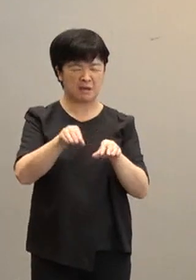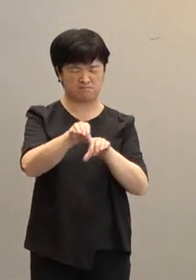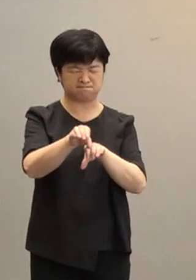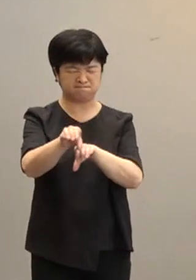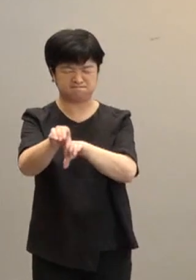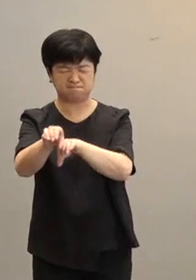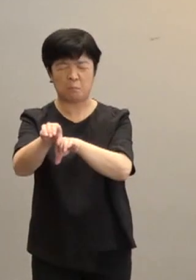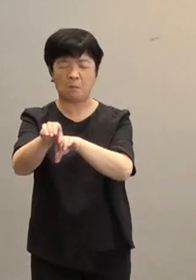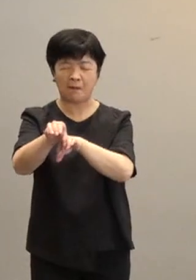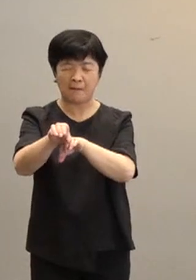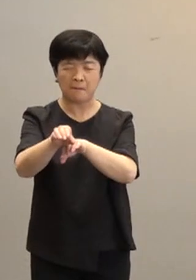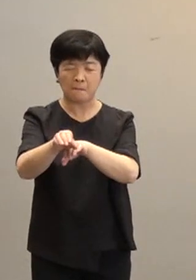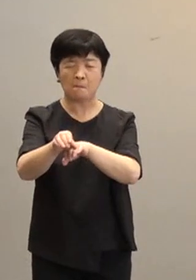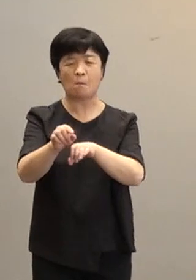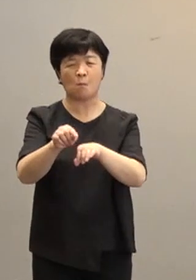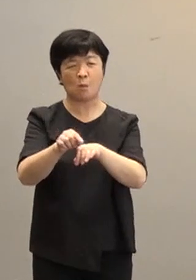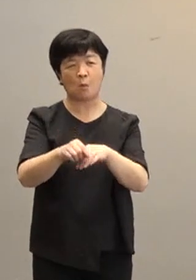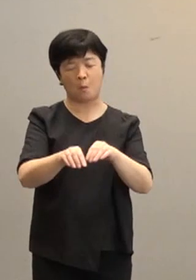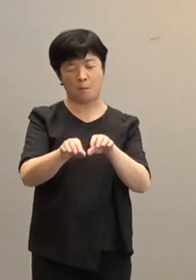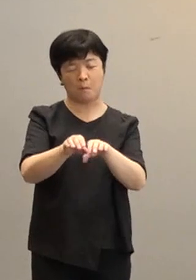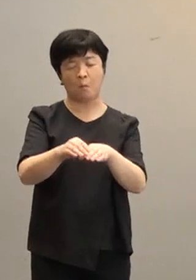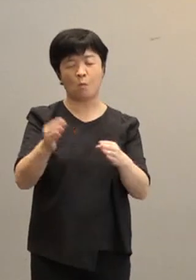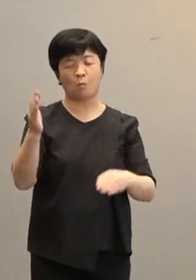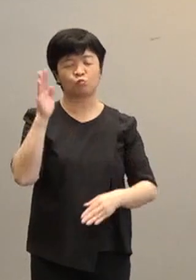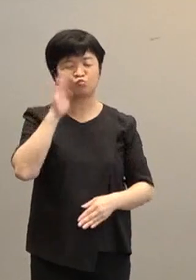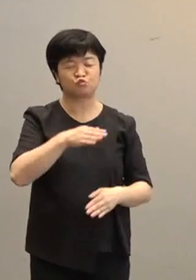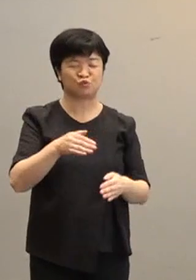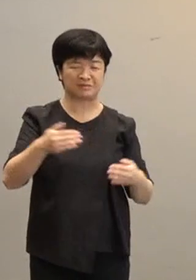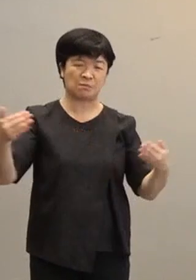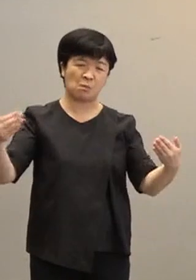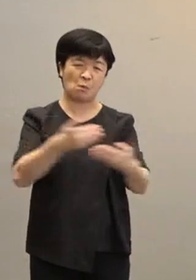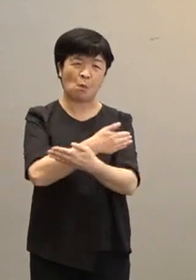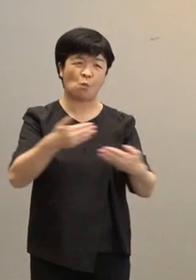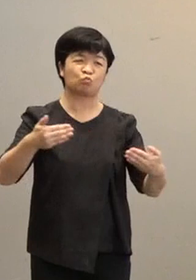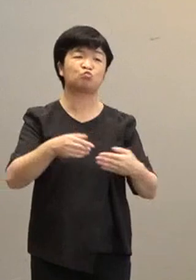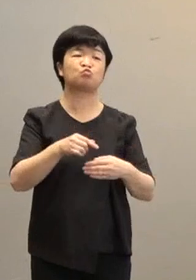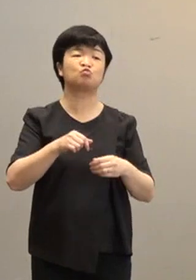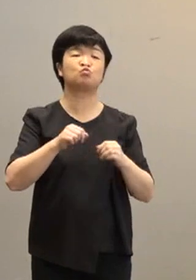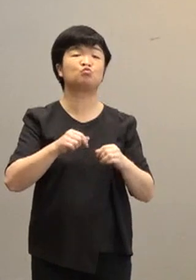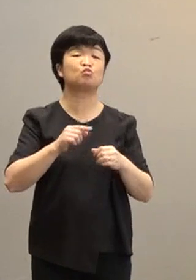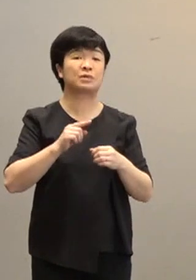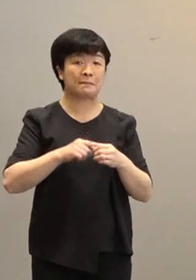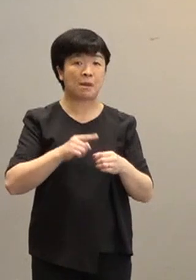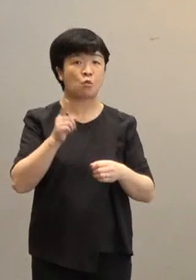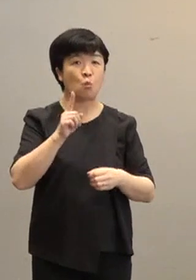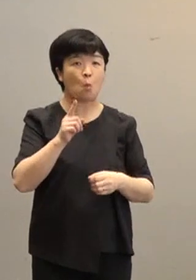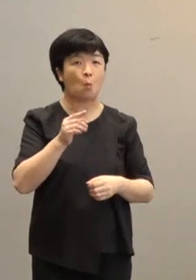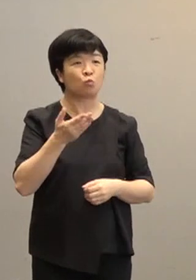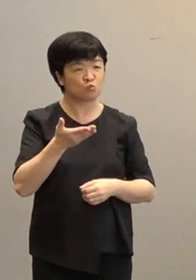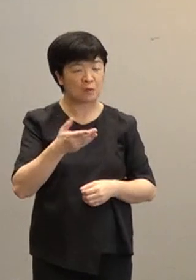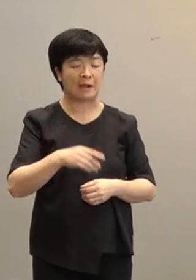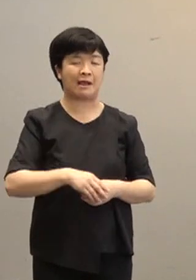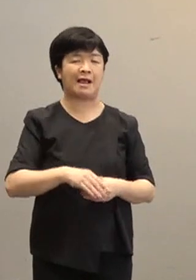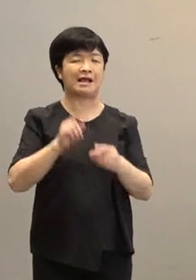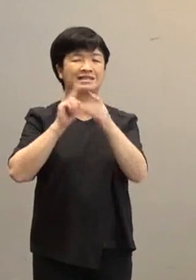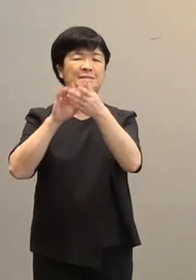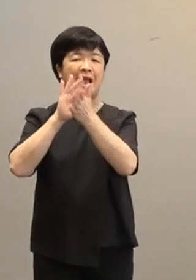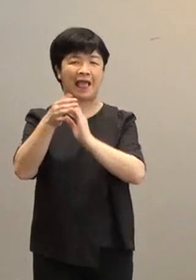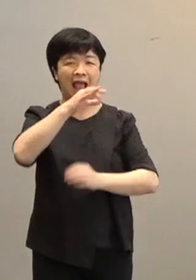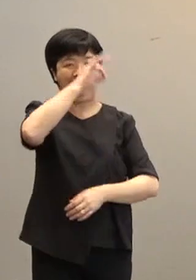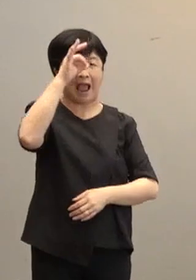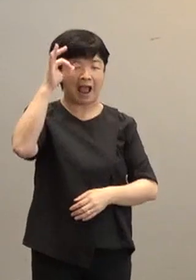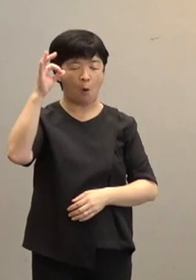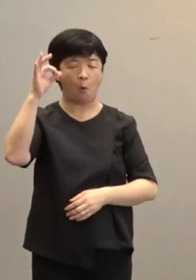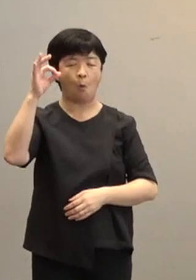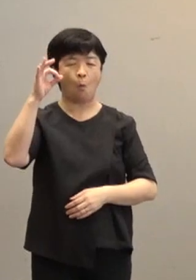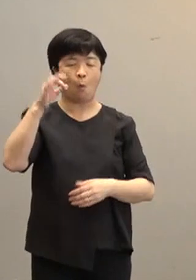境の改善にはどういった効果を期待しているかというところと、まあ、今回の社会実験を通して、まあ、県の観光業を、まあ、県の観